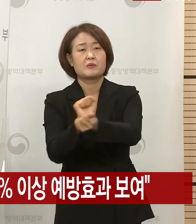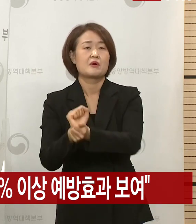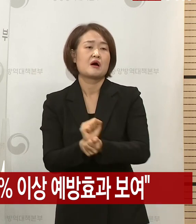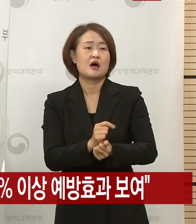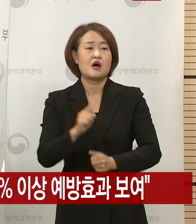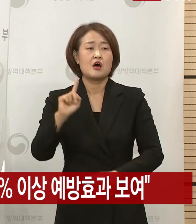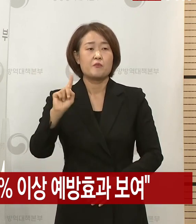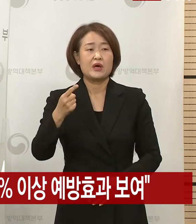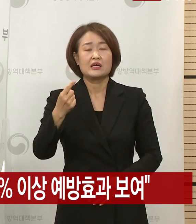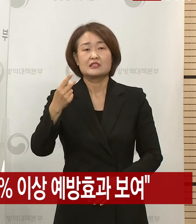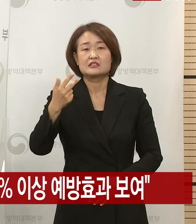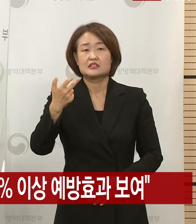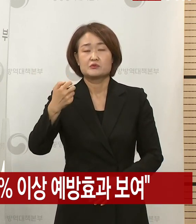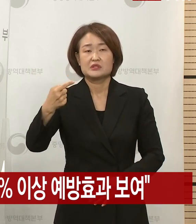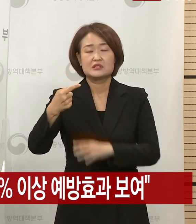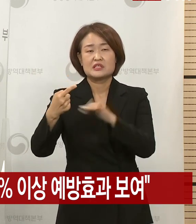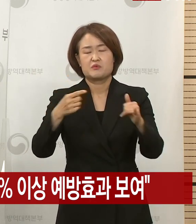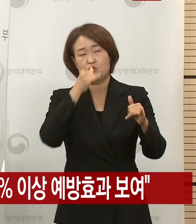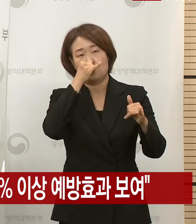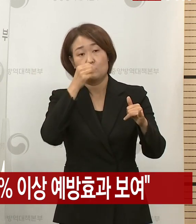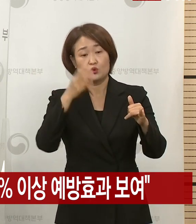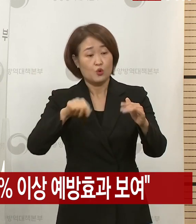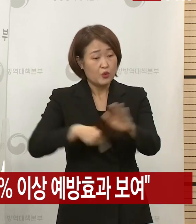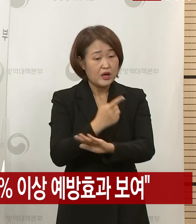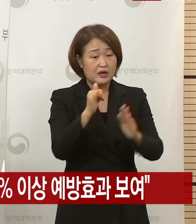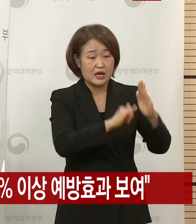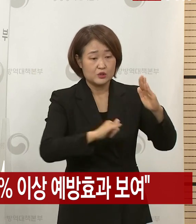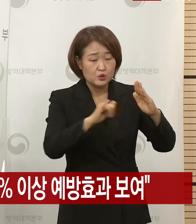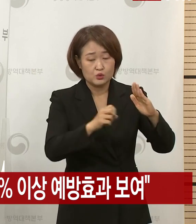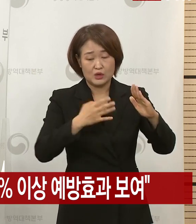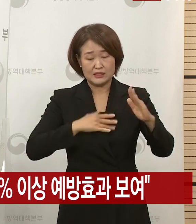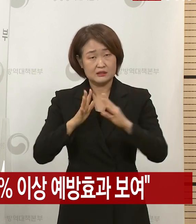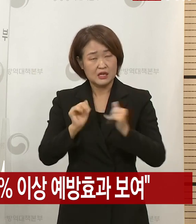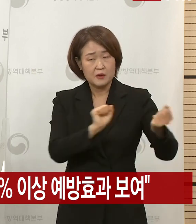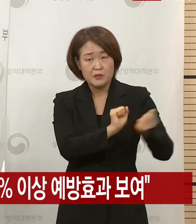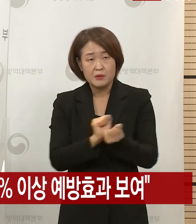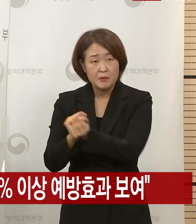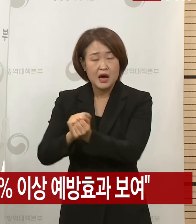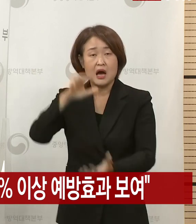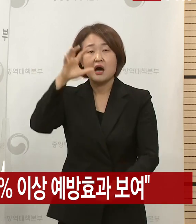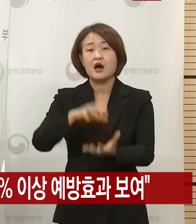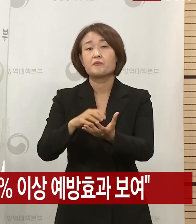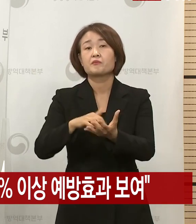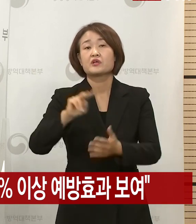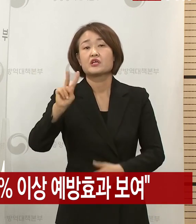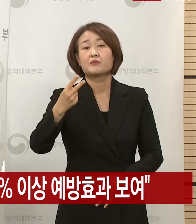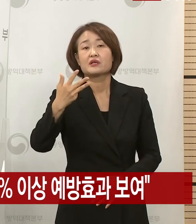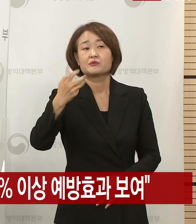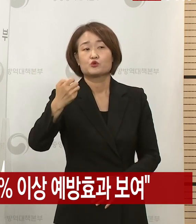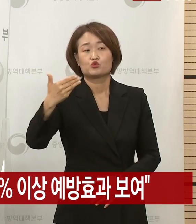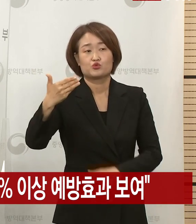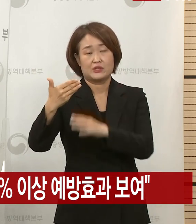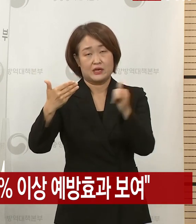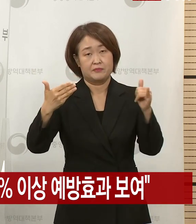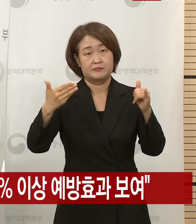이후 가족과 지인에게도 추가 전파되어 전체 발생 인원은